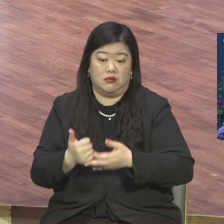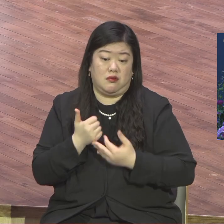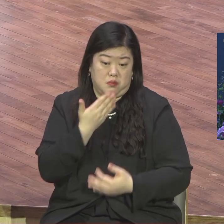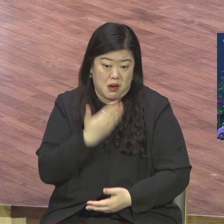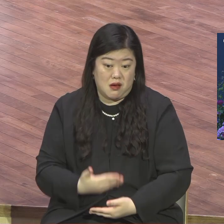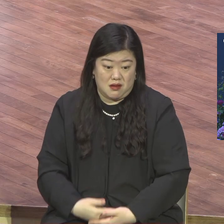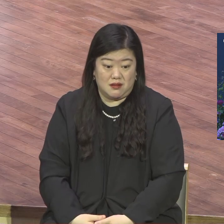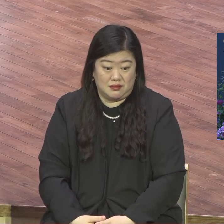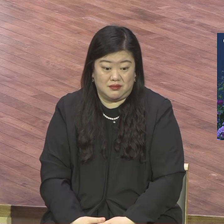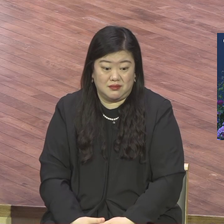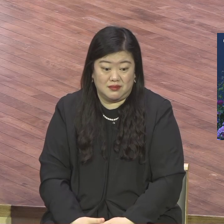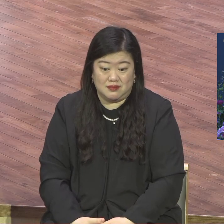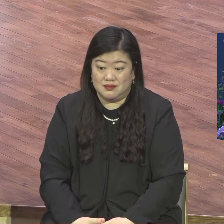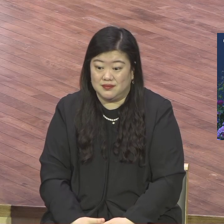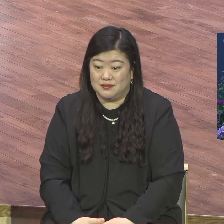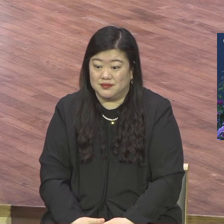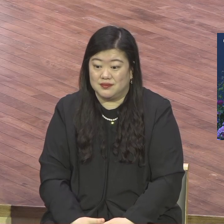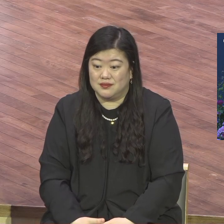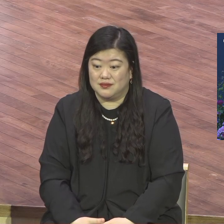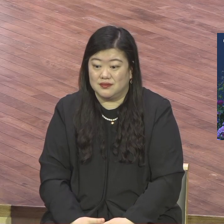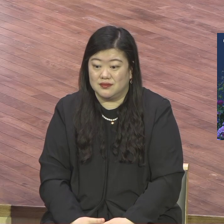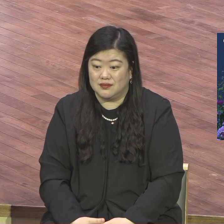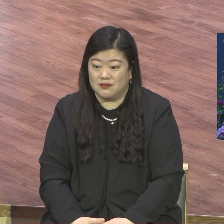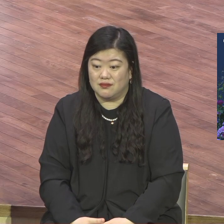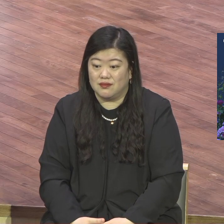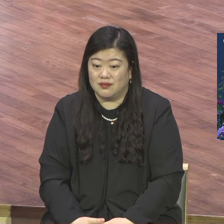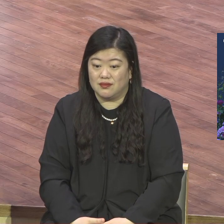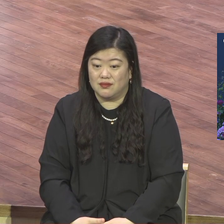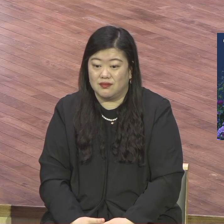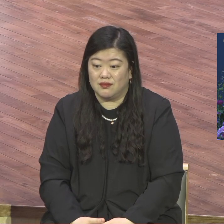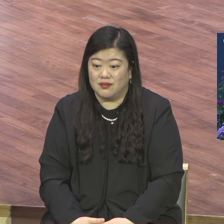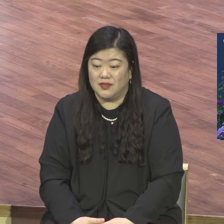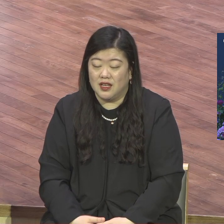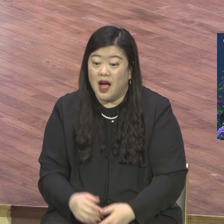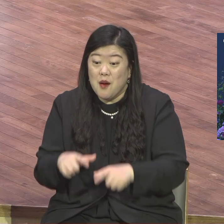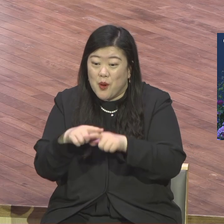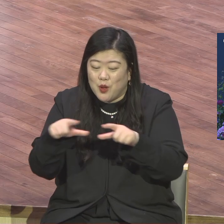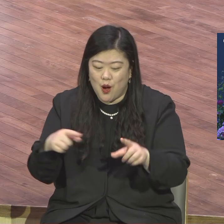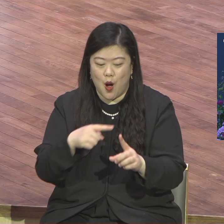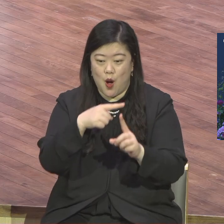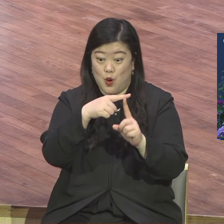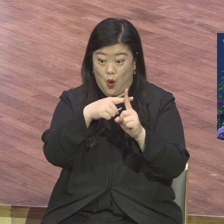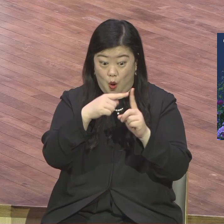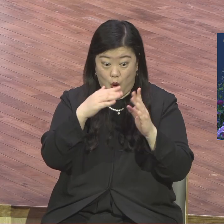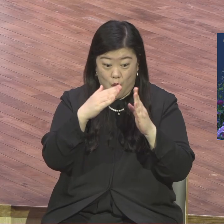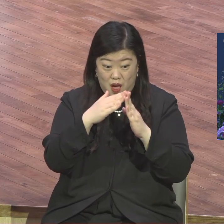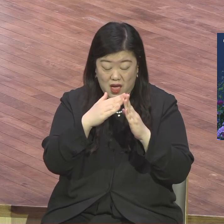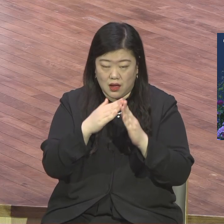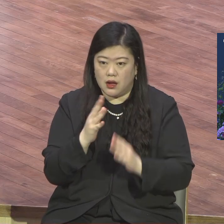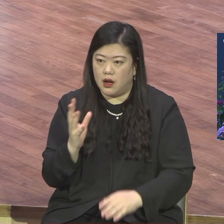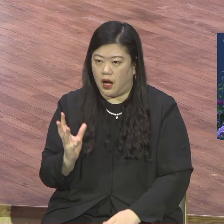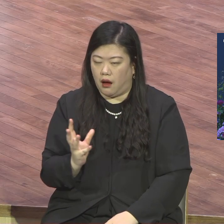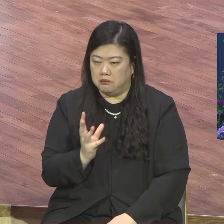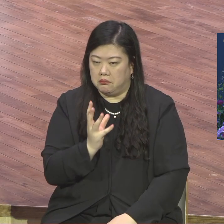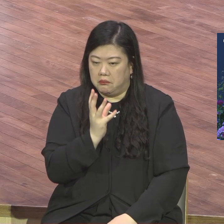자, 오신 분들의 마음을 그러면 어떻게 교회가 이렇게까지 할 수 있나라고 감동할 정도로